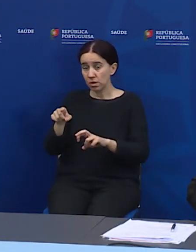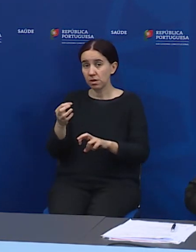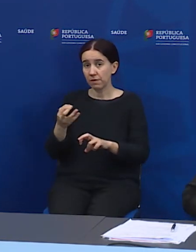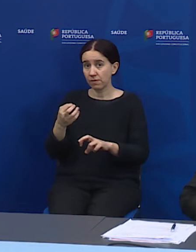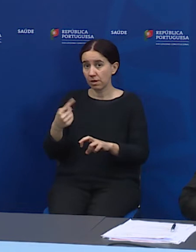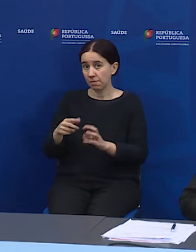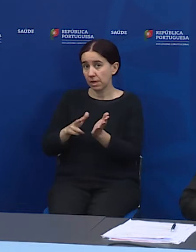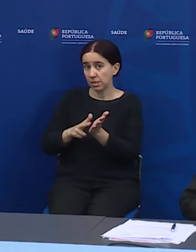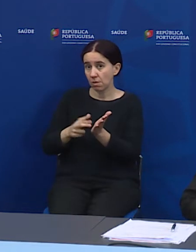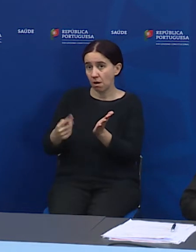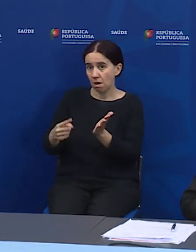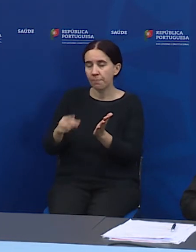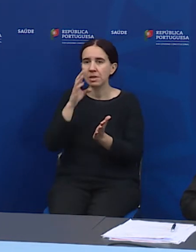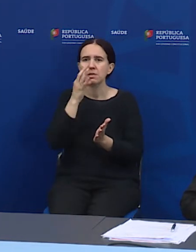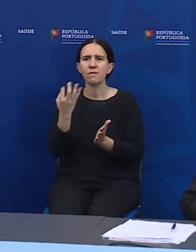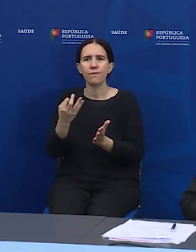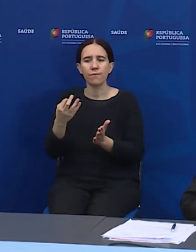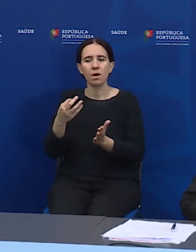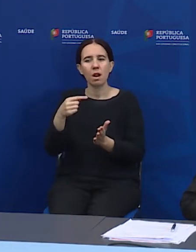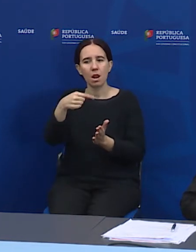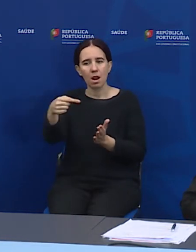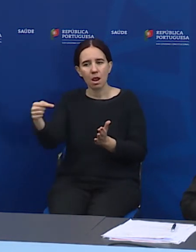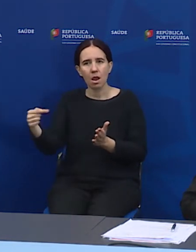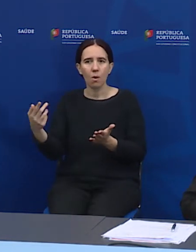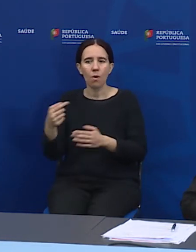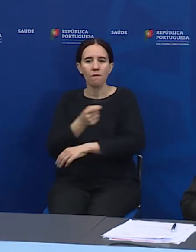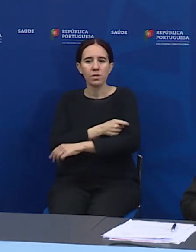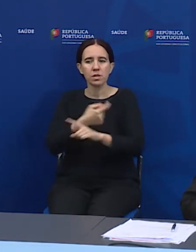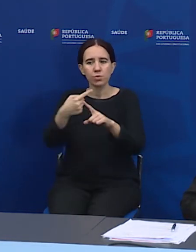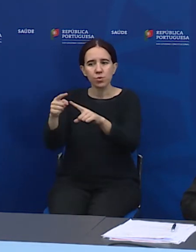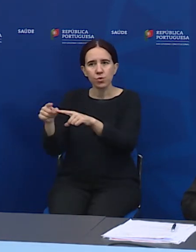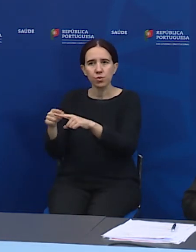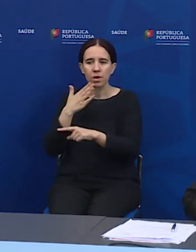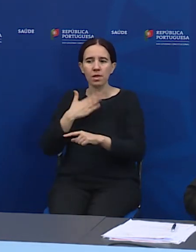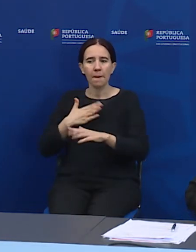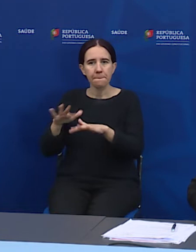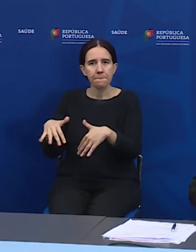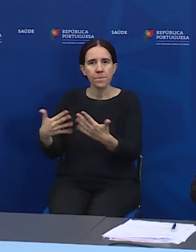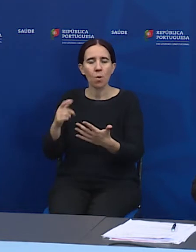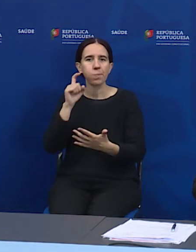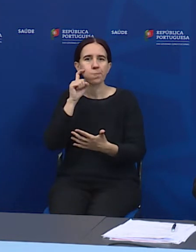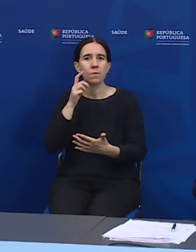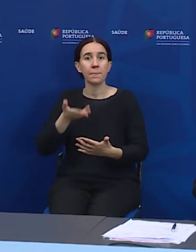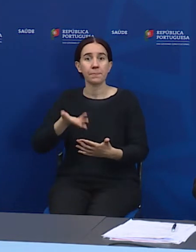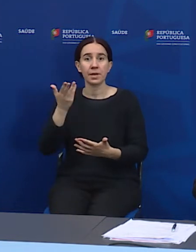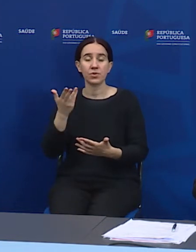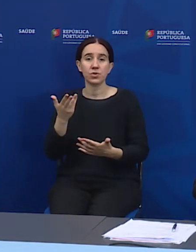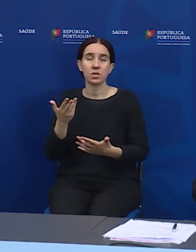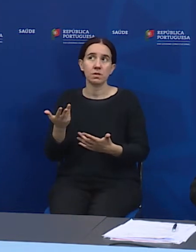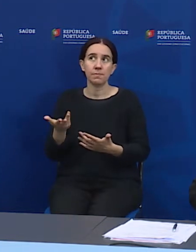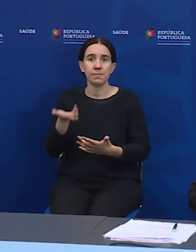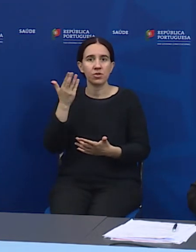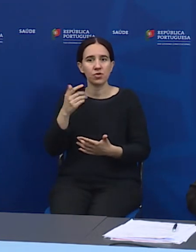alguma razão de eu ser esse de facto existem outros outras vacinas permitem ter mais robustez e